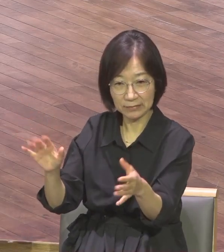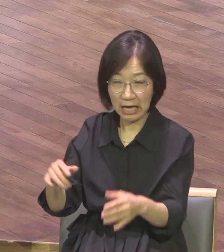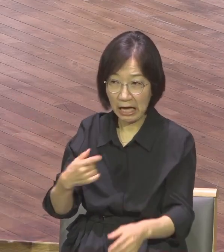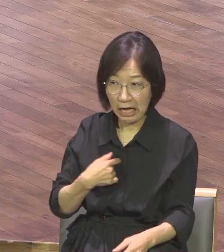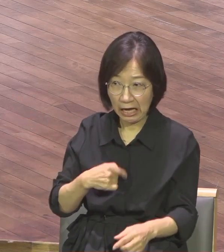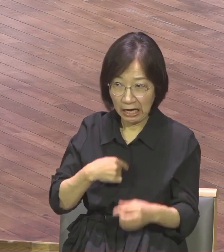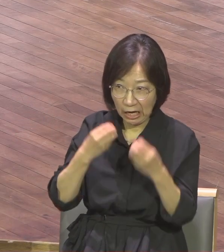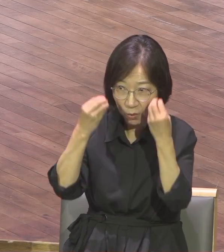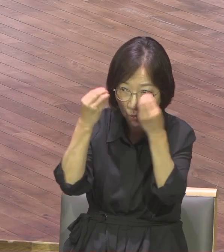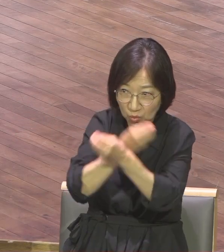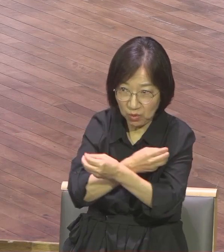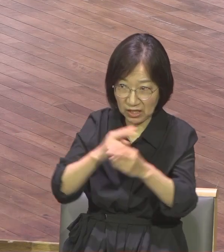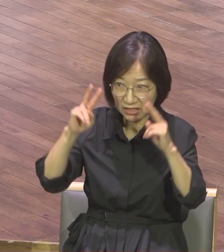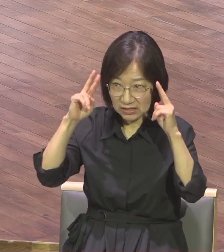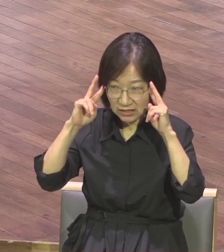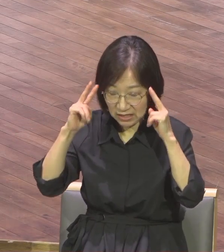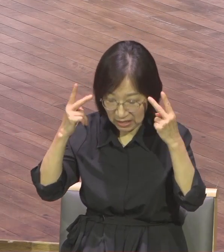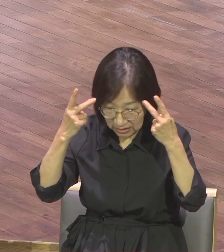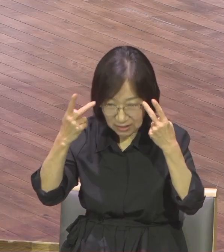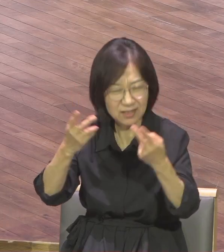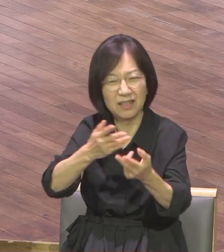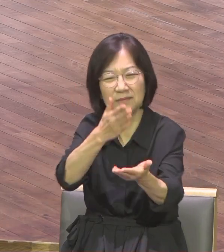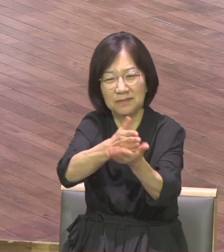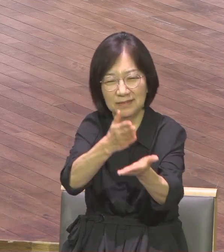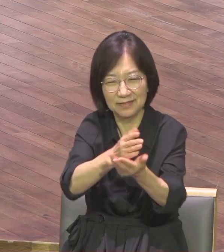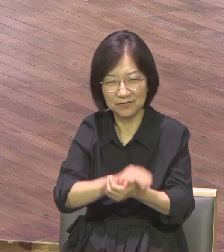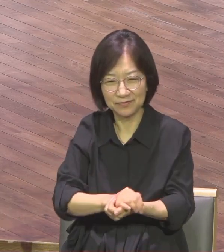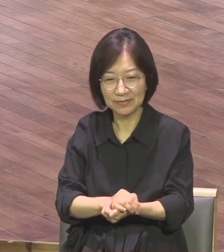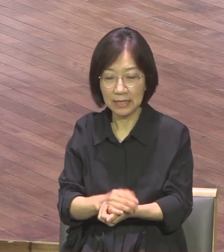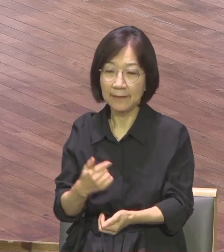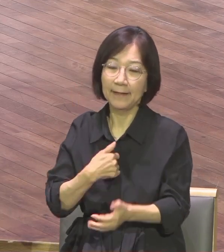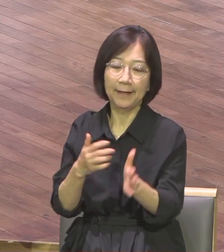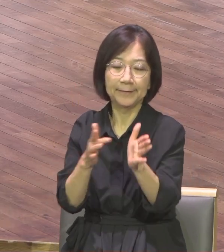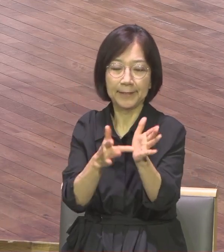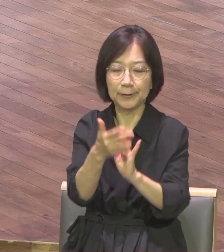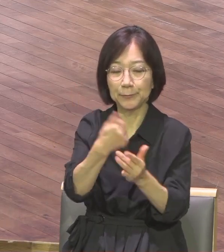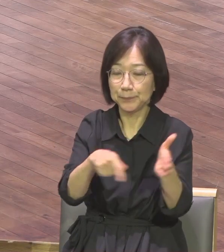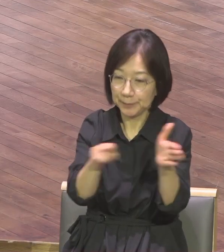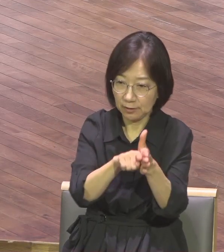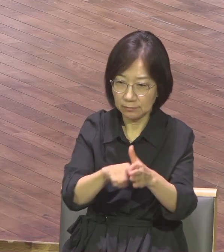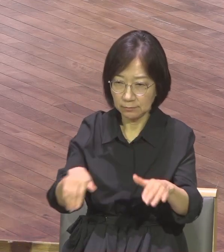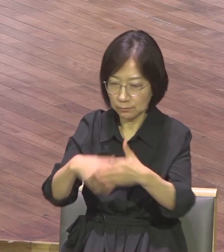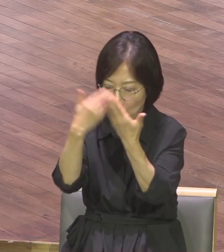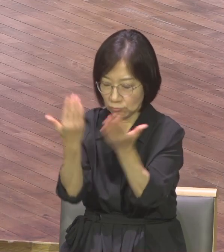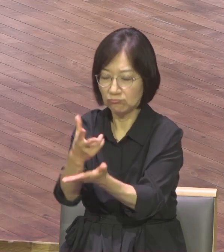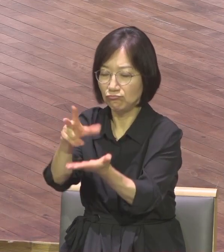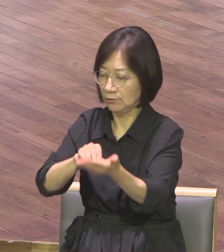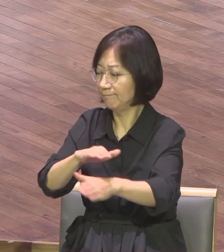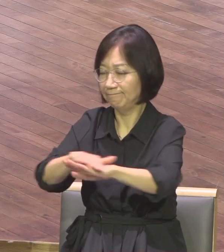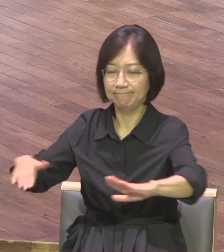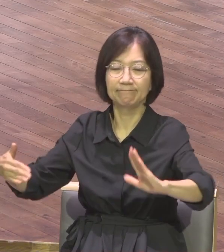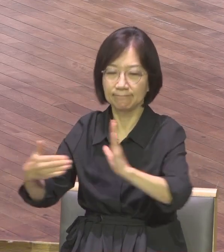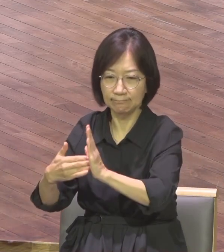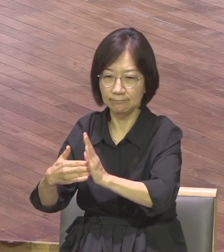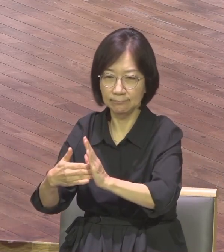착각을 해서 그렇지 예수 믿습니다 이 말은 아 인생 문제 다 끝난 사람이구나.